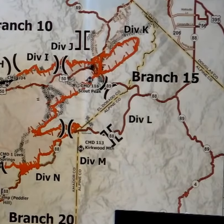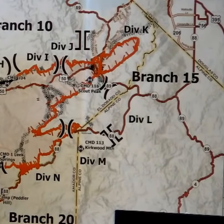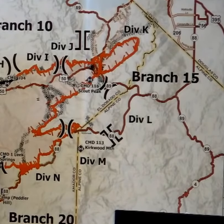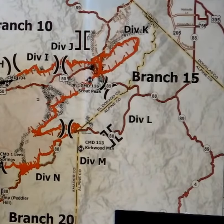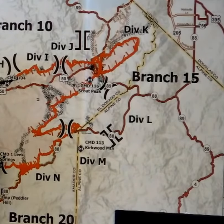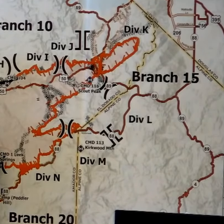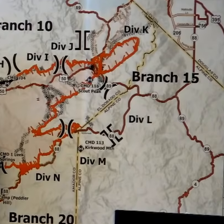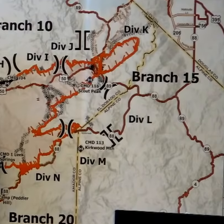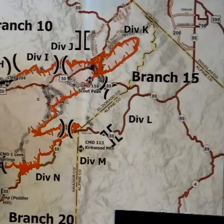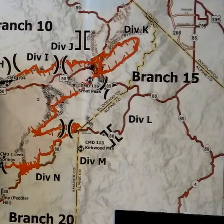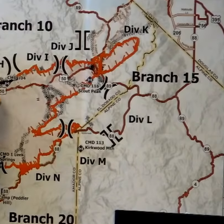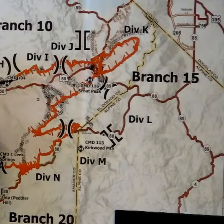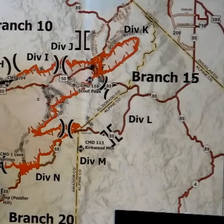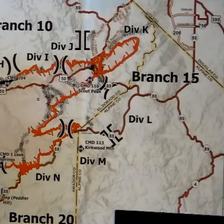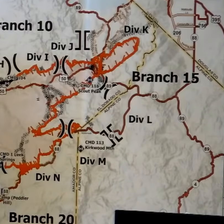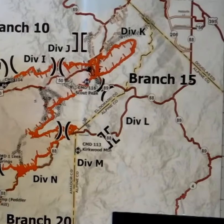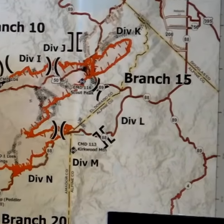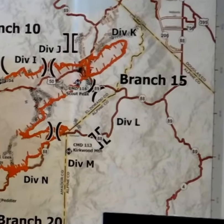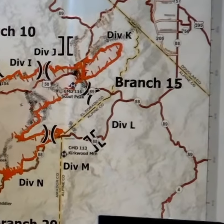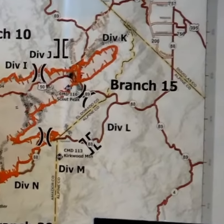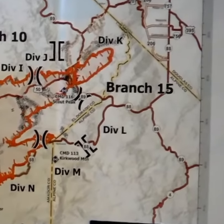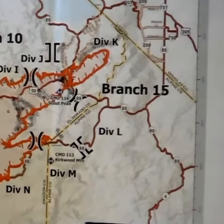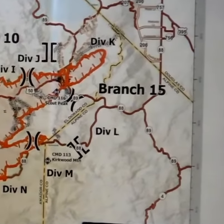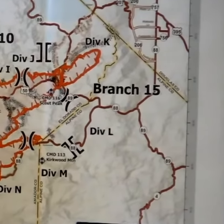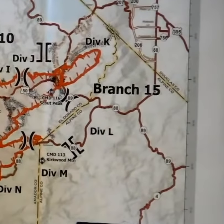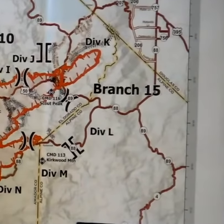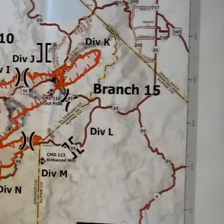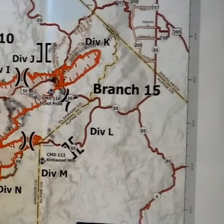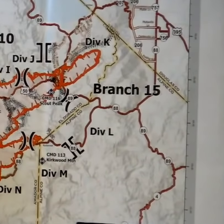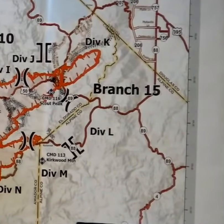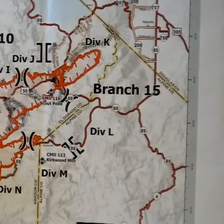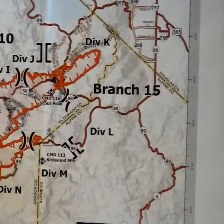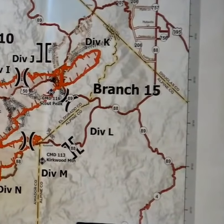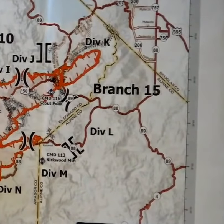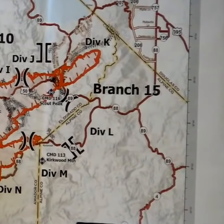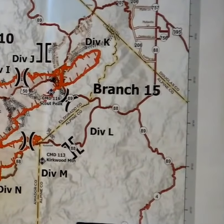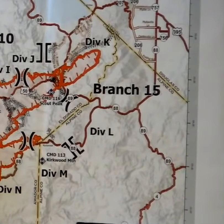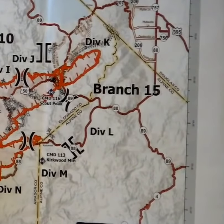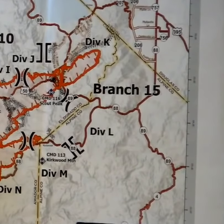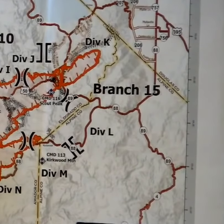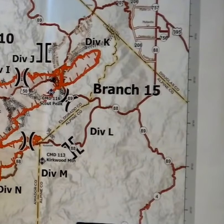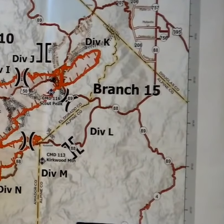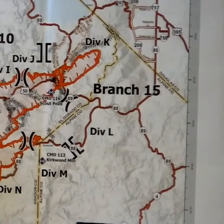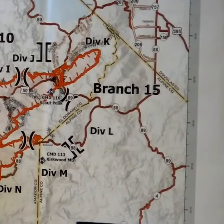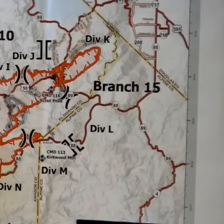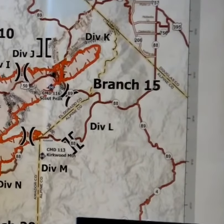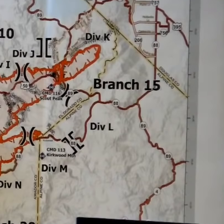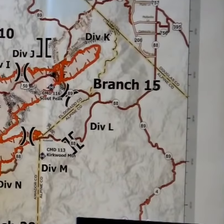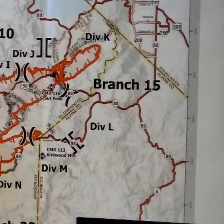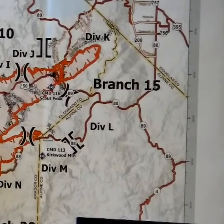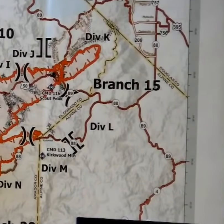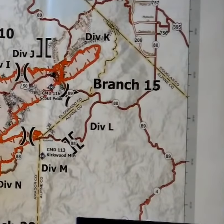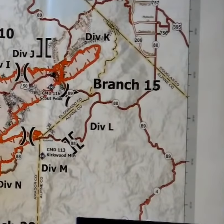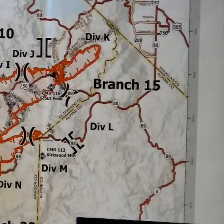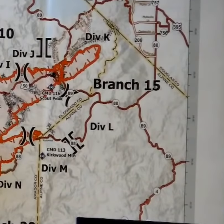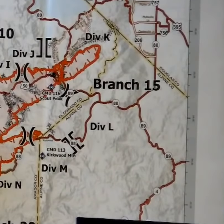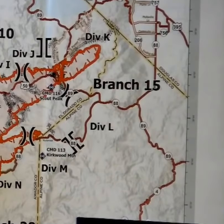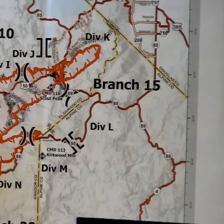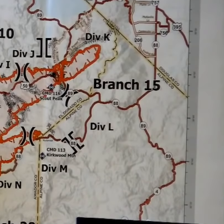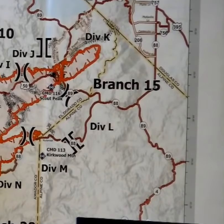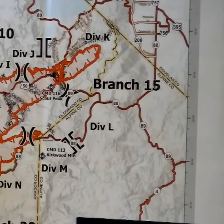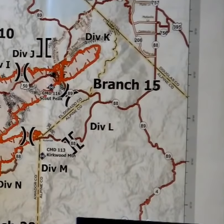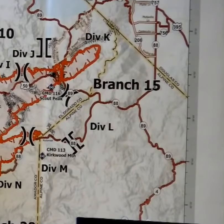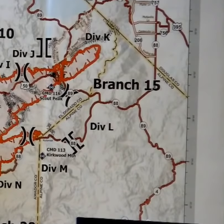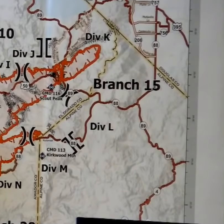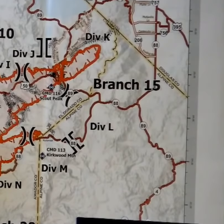de bomberos con mangueras que están preparando el área y están cortando y removiendo esos combustibles y vegetación